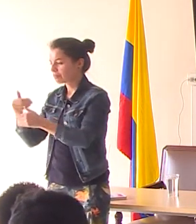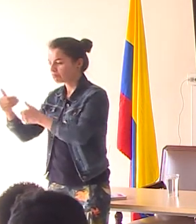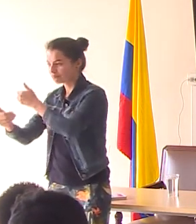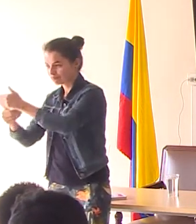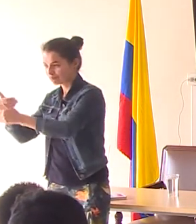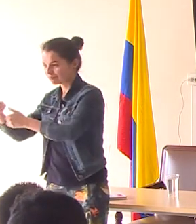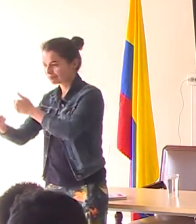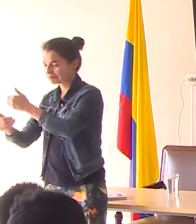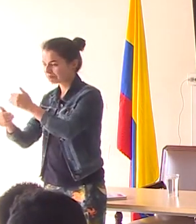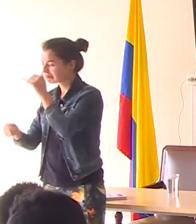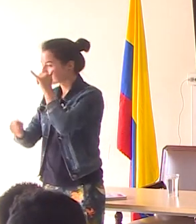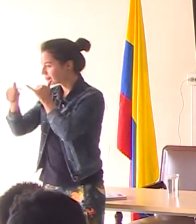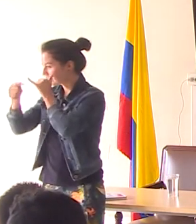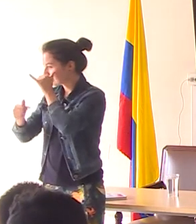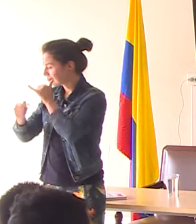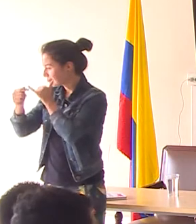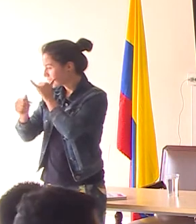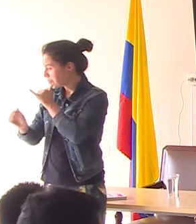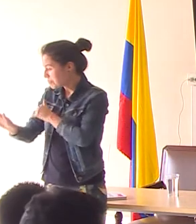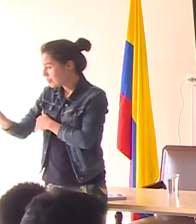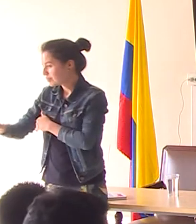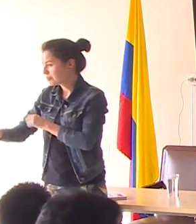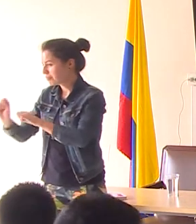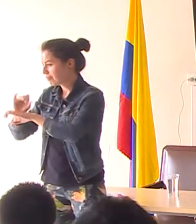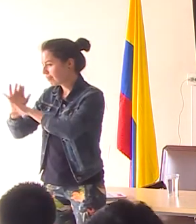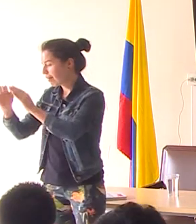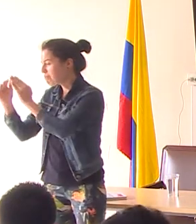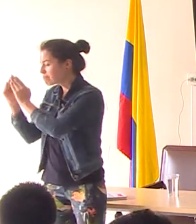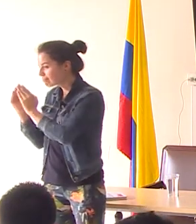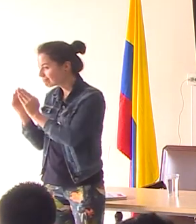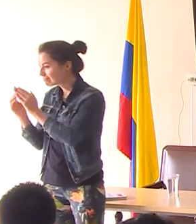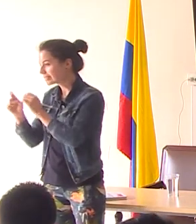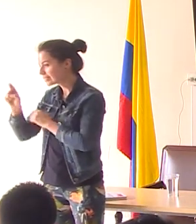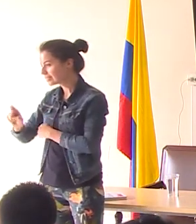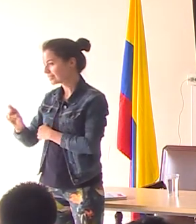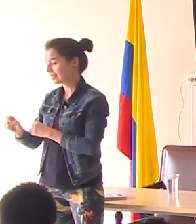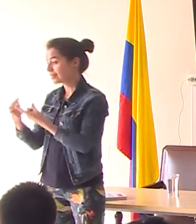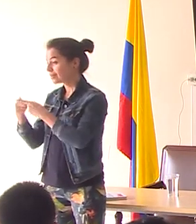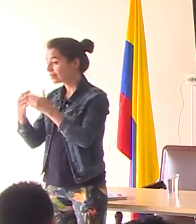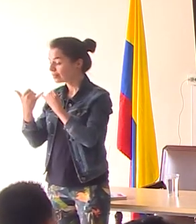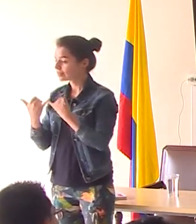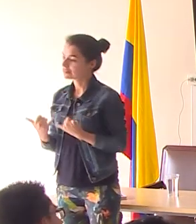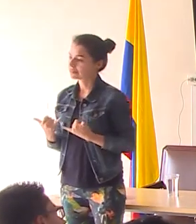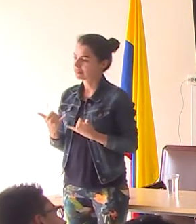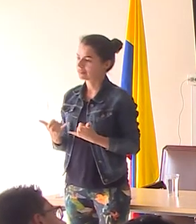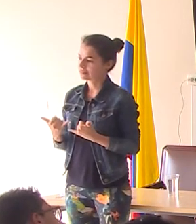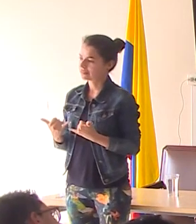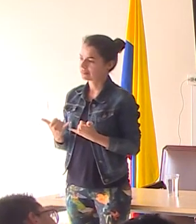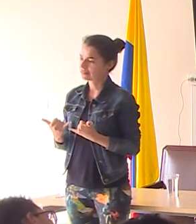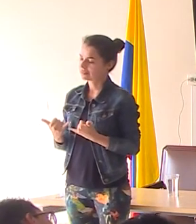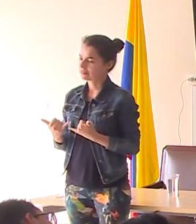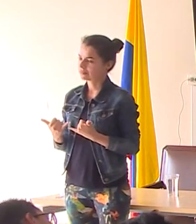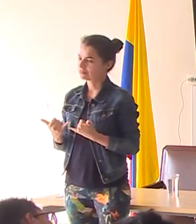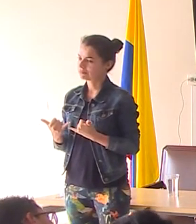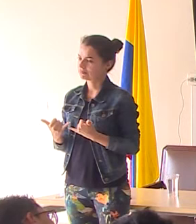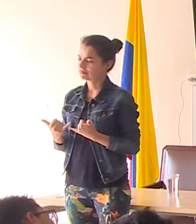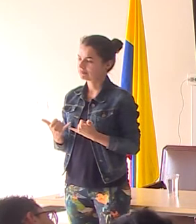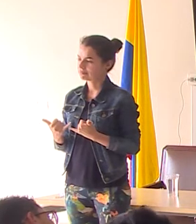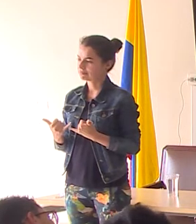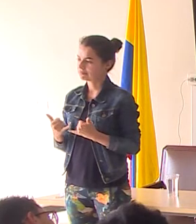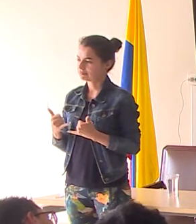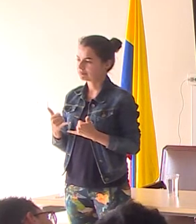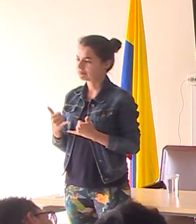de economía popular las necesidades de vivienda pero en la actualidad ha habido una captación muy